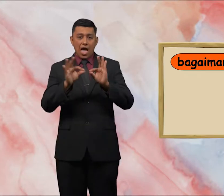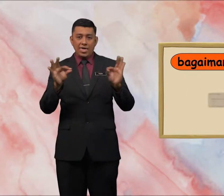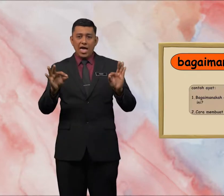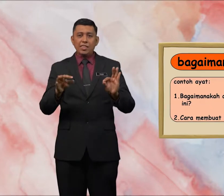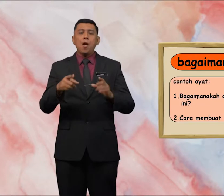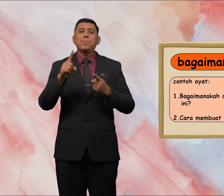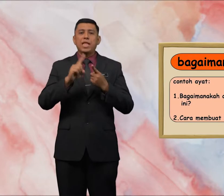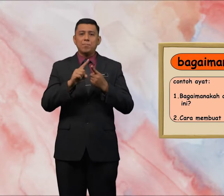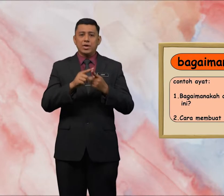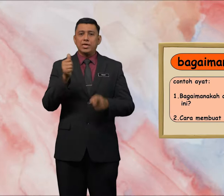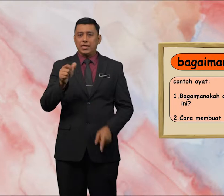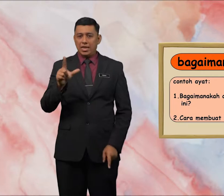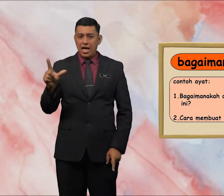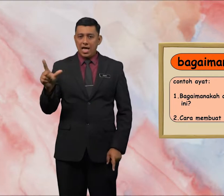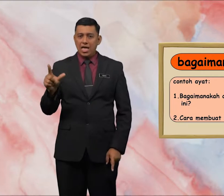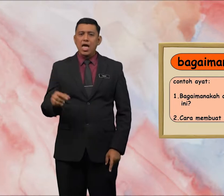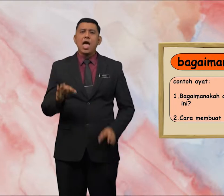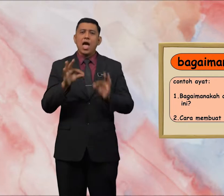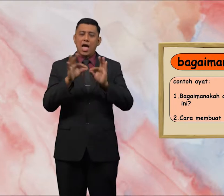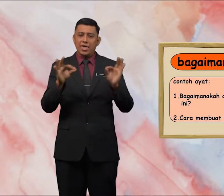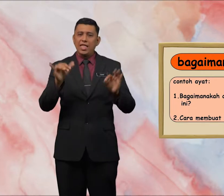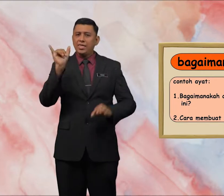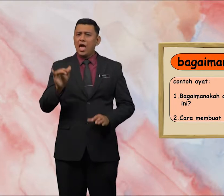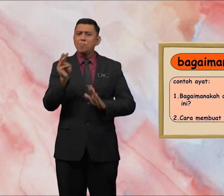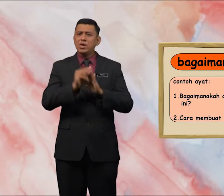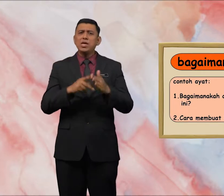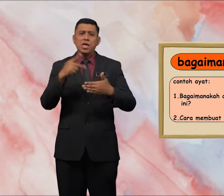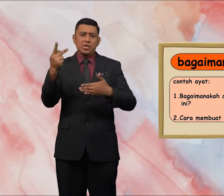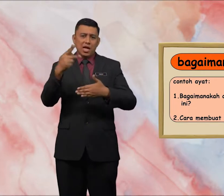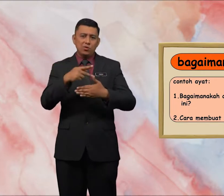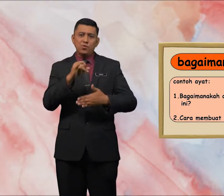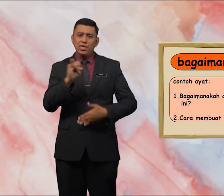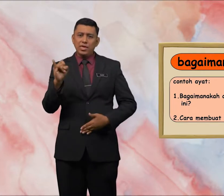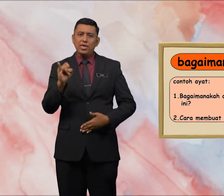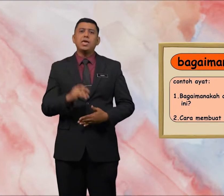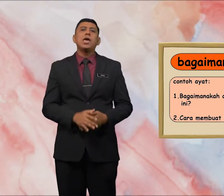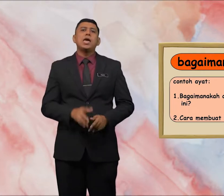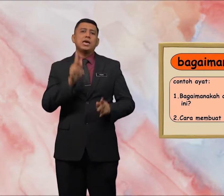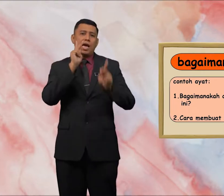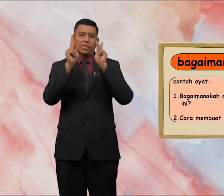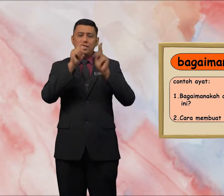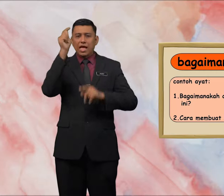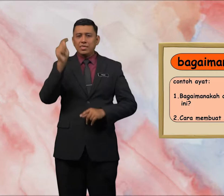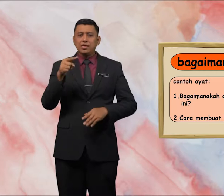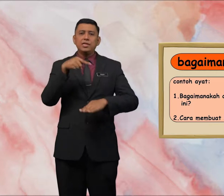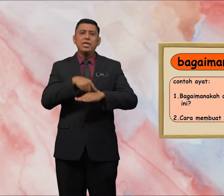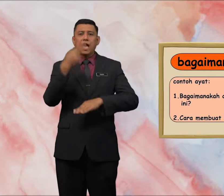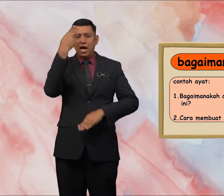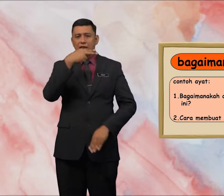Ayat pertama ialah ayat yang mengandungi kata tanya di